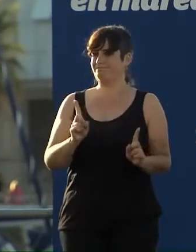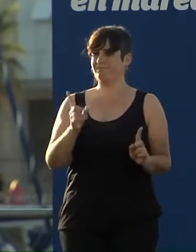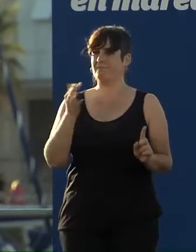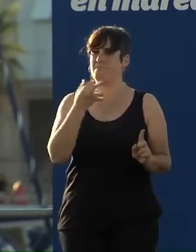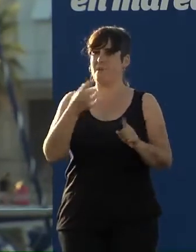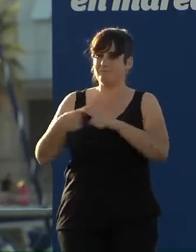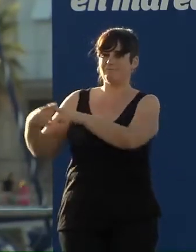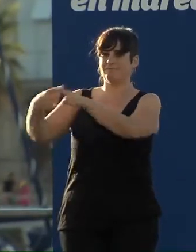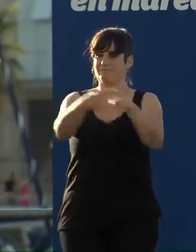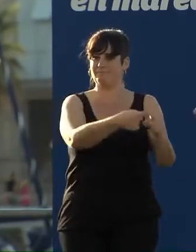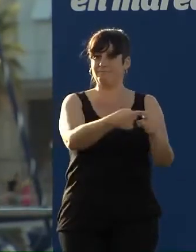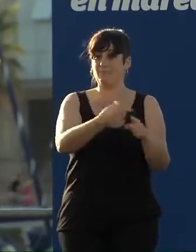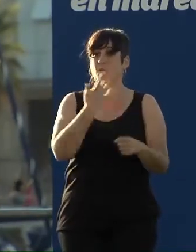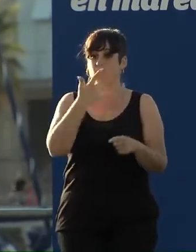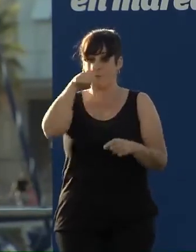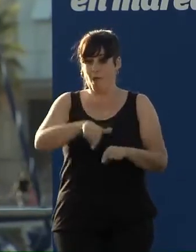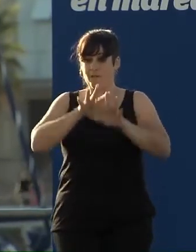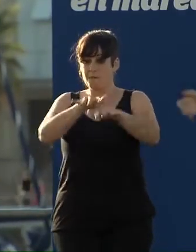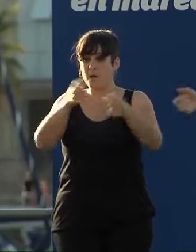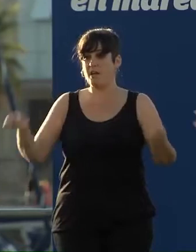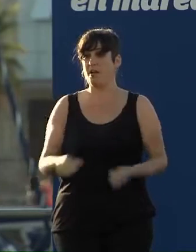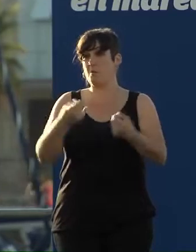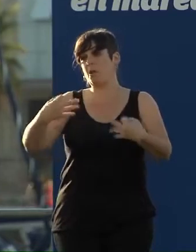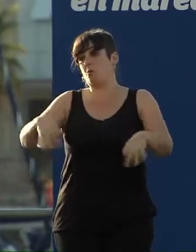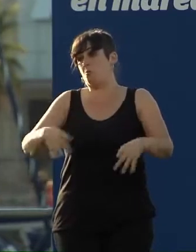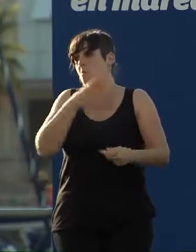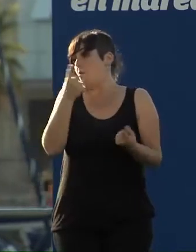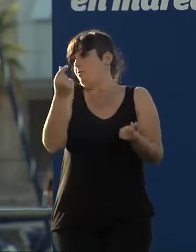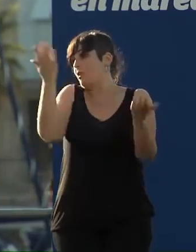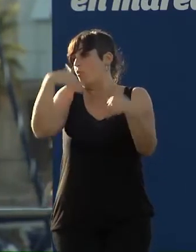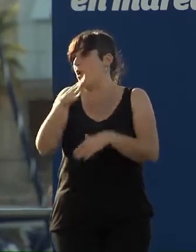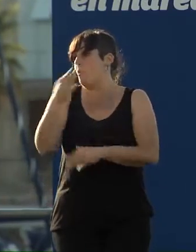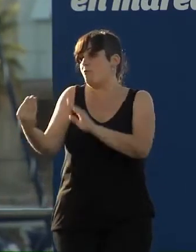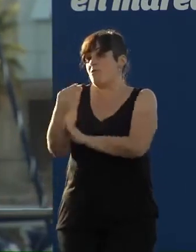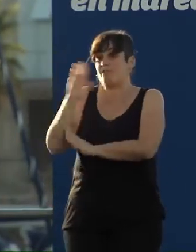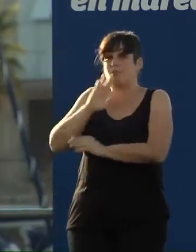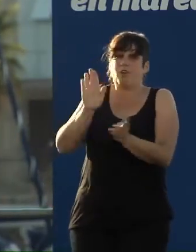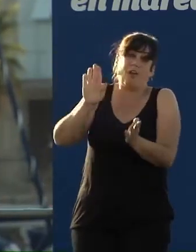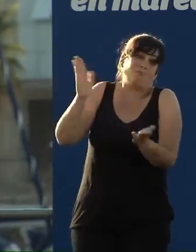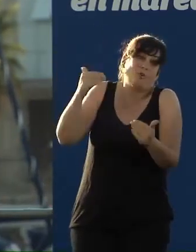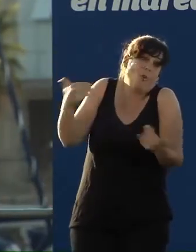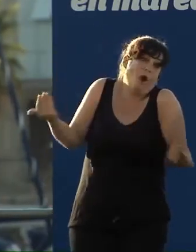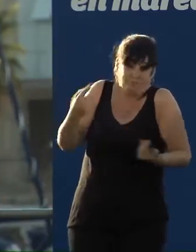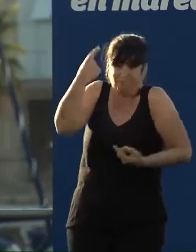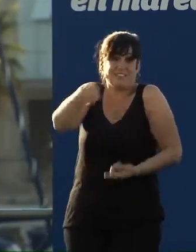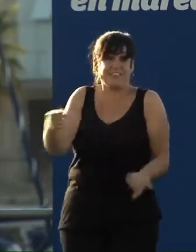campaña de marea muy sinela tamp cartos para porque financi ilegal ya sabe